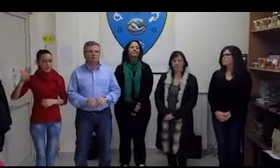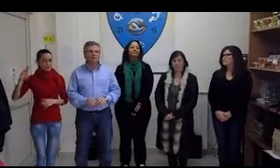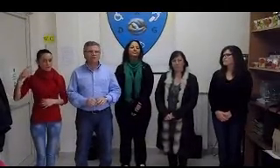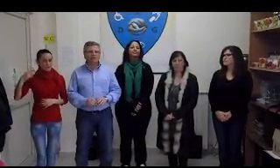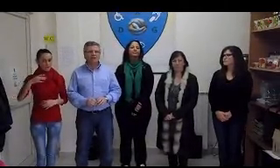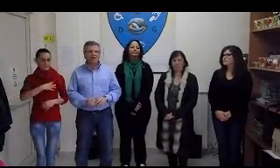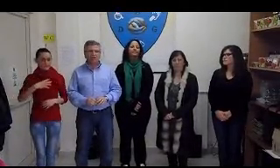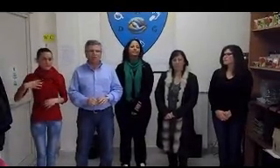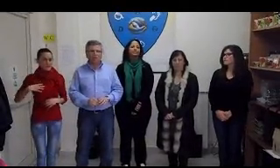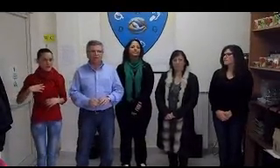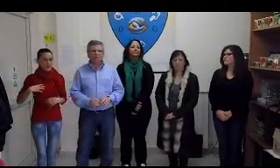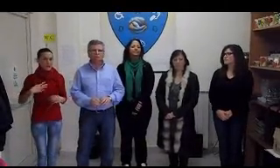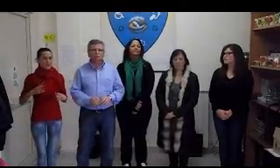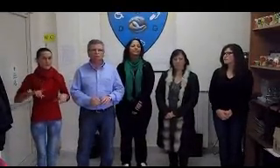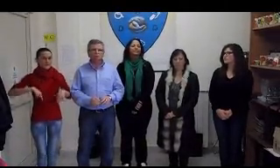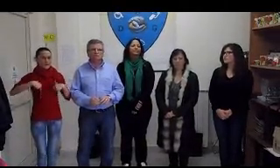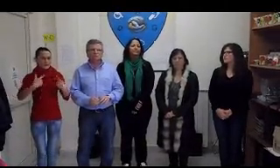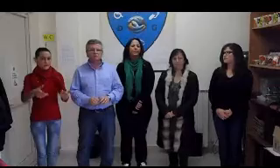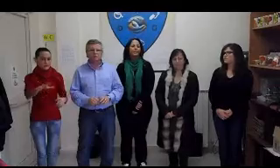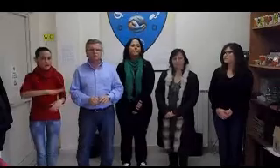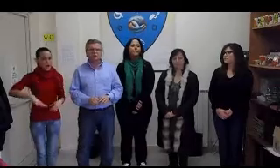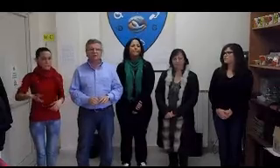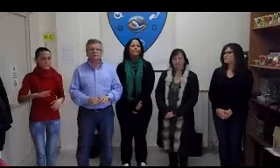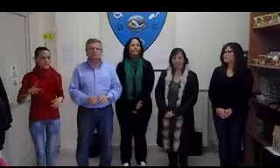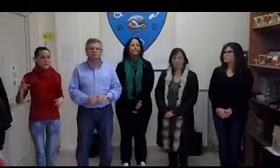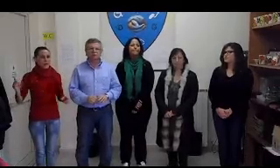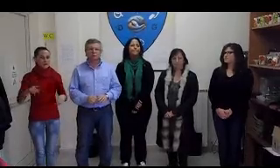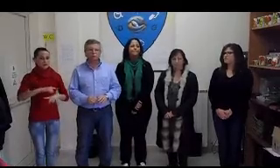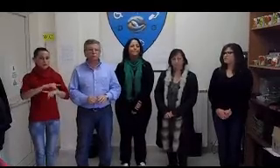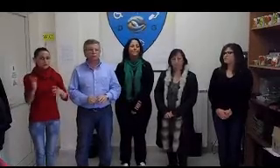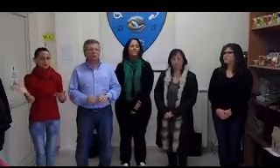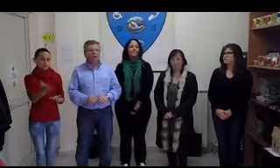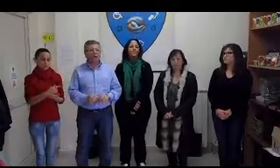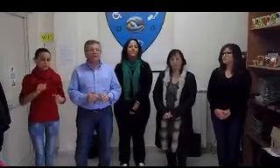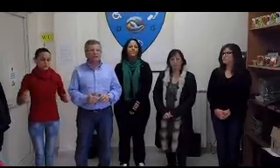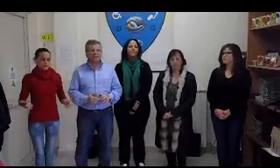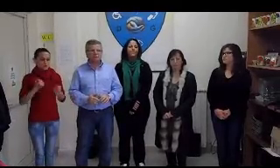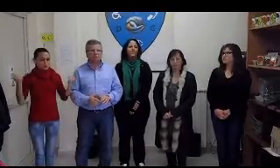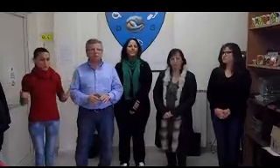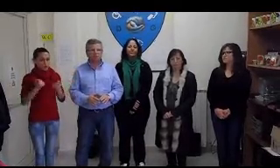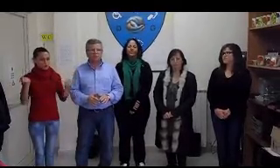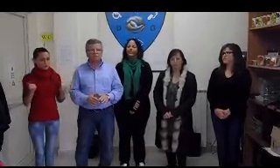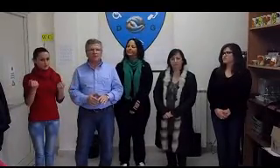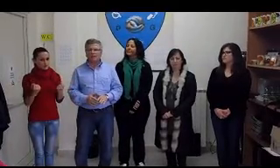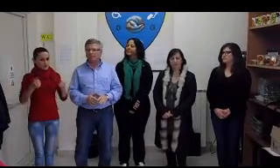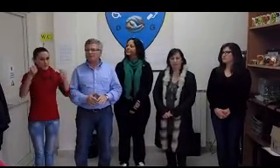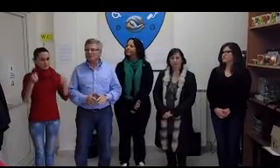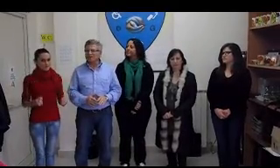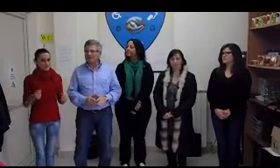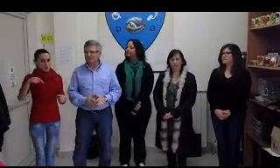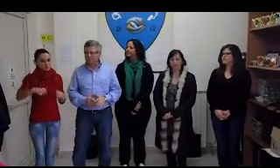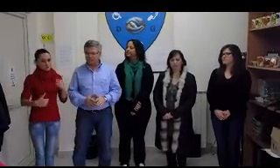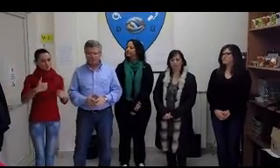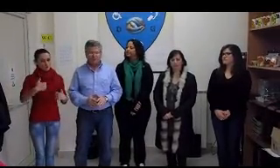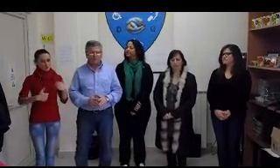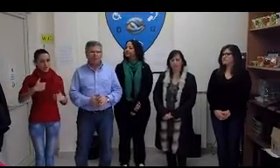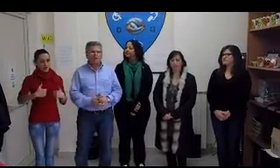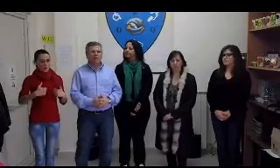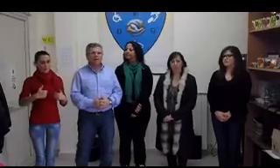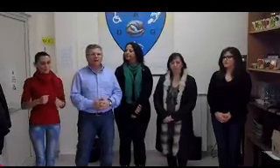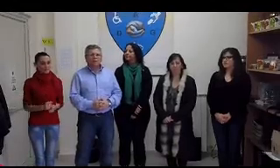la disponibilità dei campi e tutti gli sponsor che hanno sostenuto e reso possibile questo